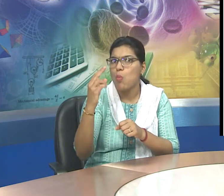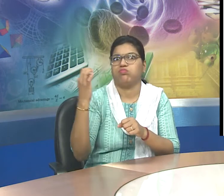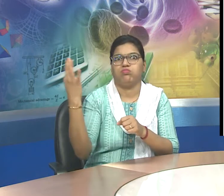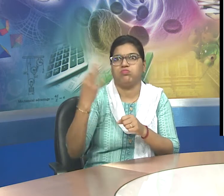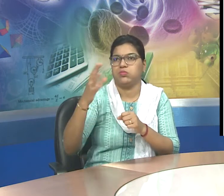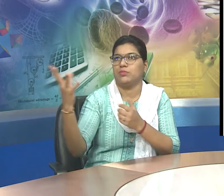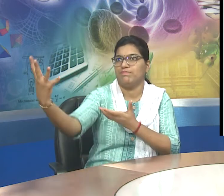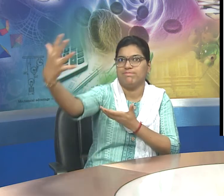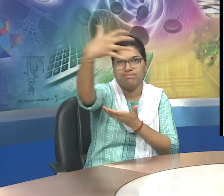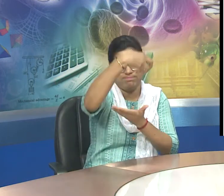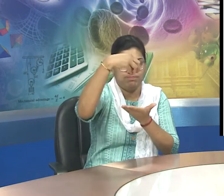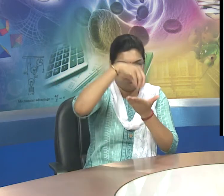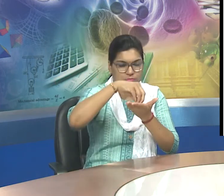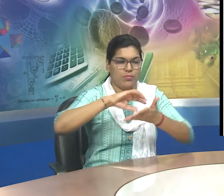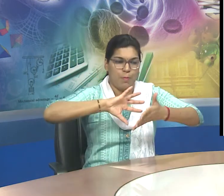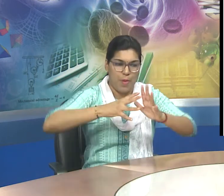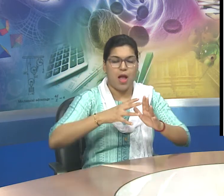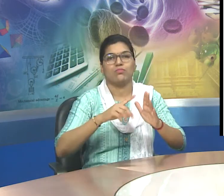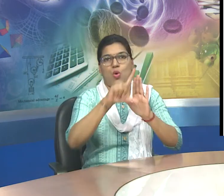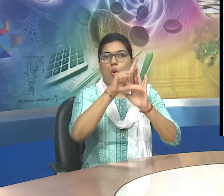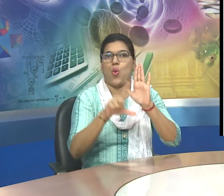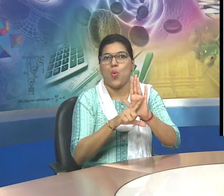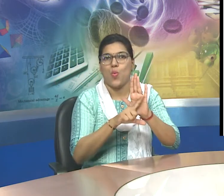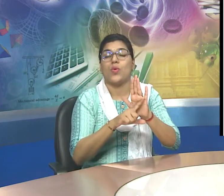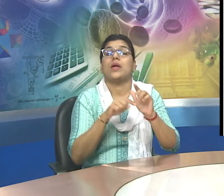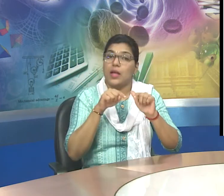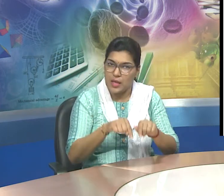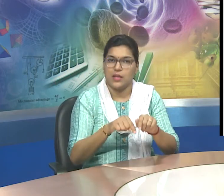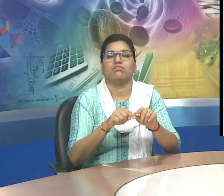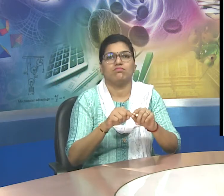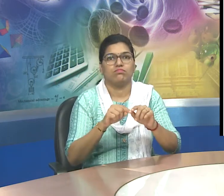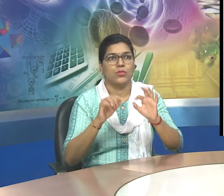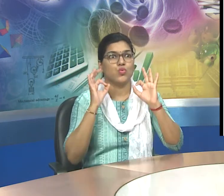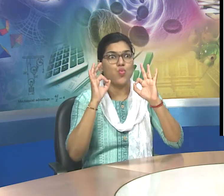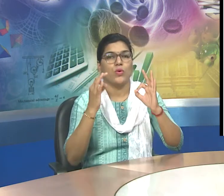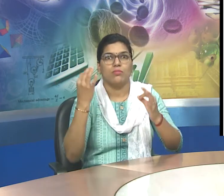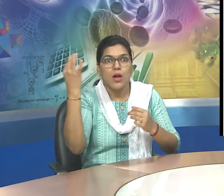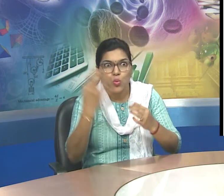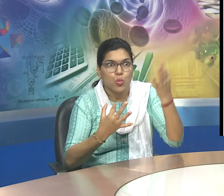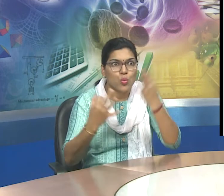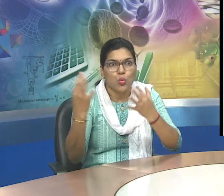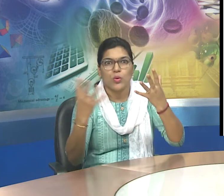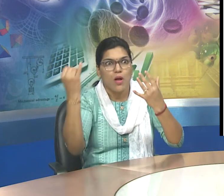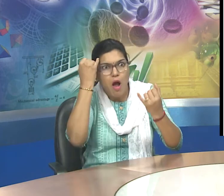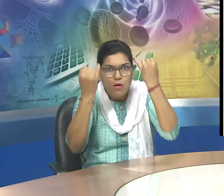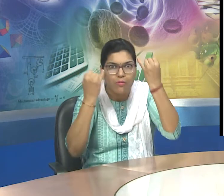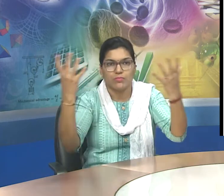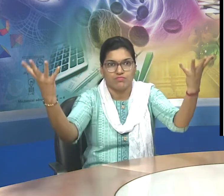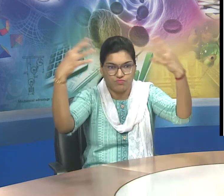अर्थात राज्य को लें, हमने राज्य का कुछ डाटा इकट्ठा कर लिया और वहाँ उनके राय ली कि वो क्या